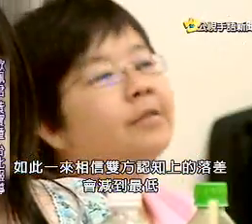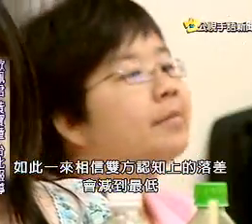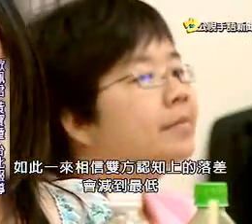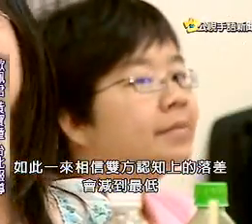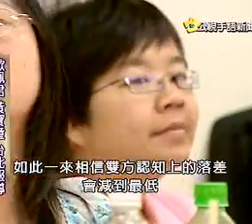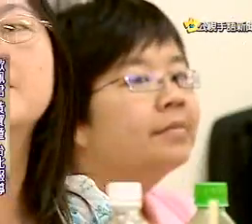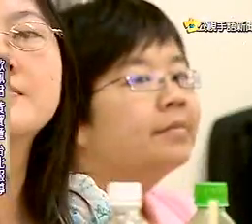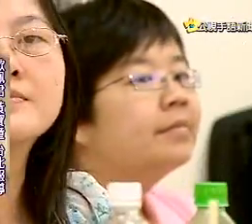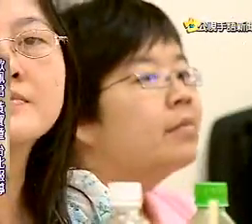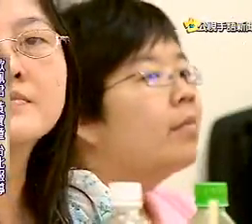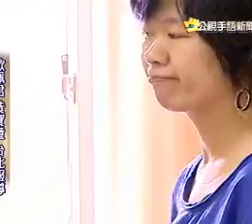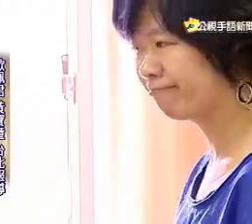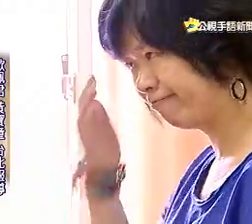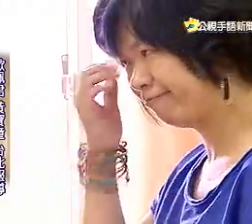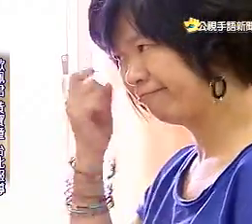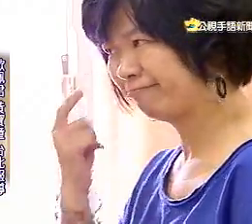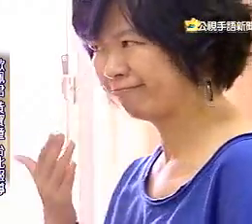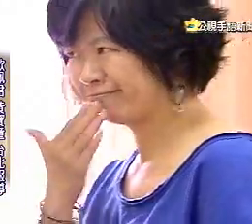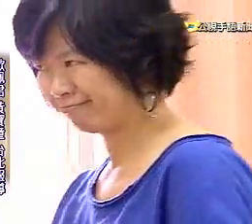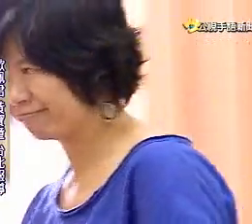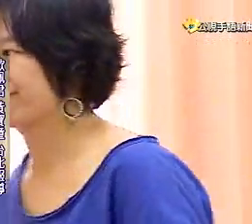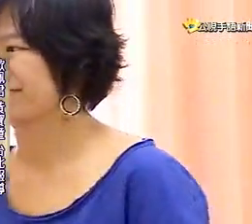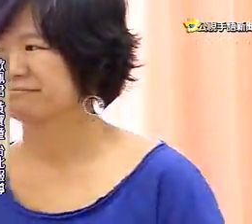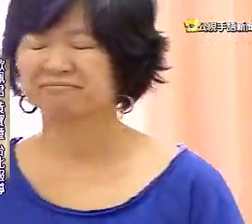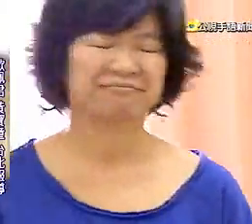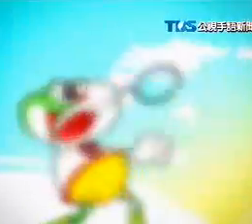低。记者欧佩君、黄宝彤台北报道。